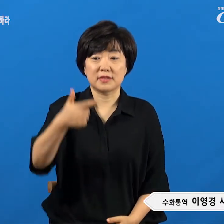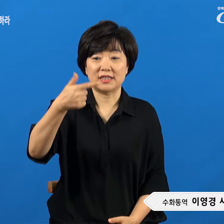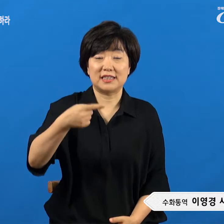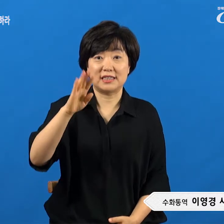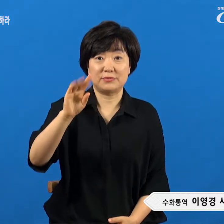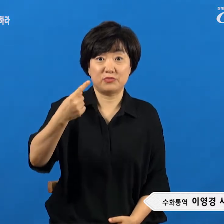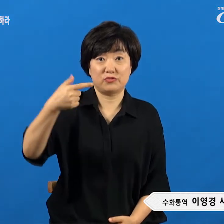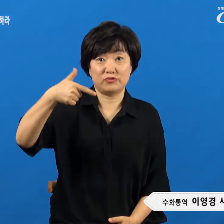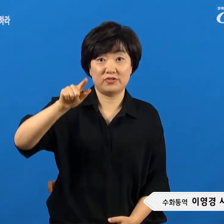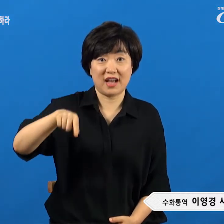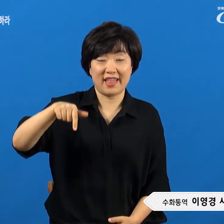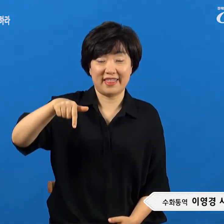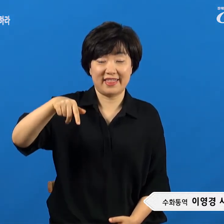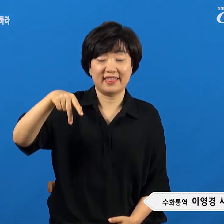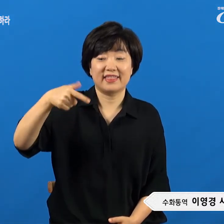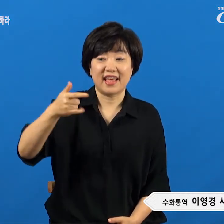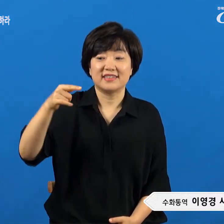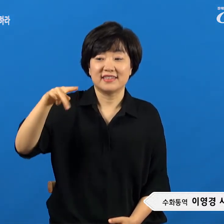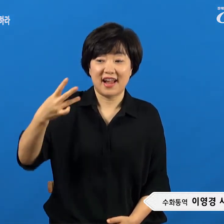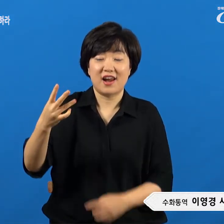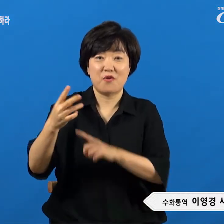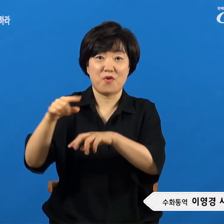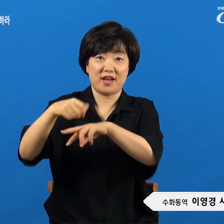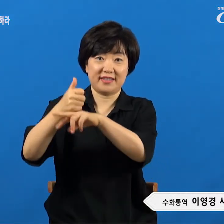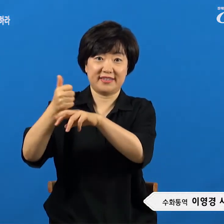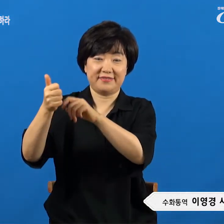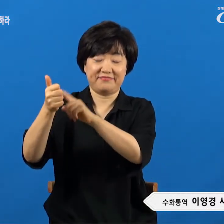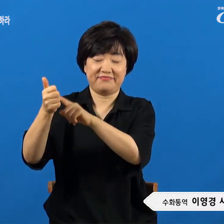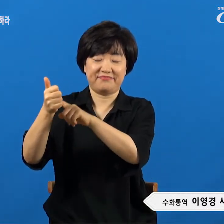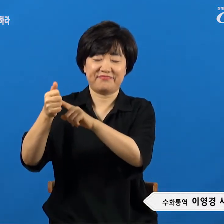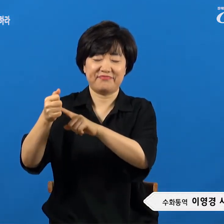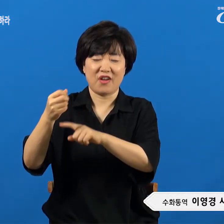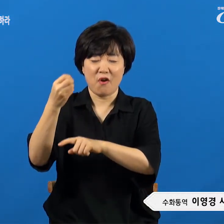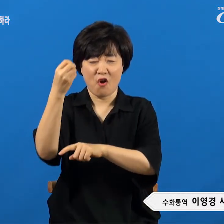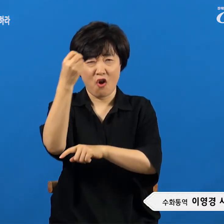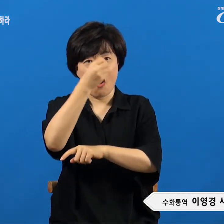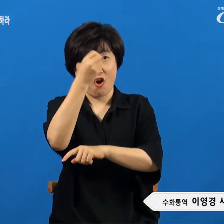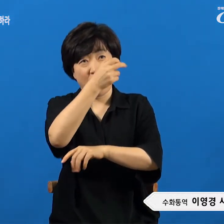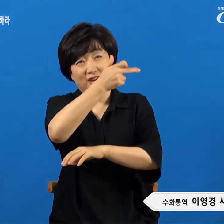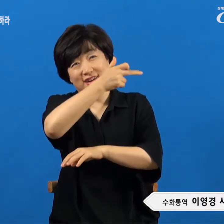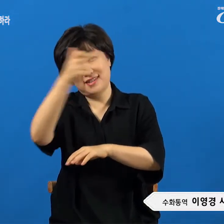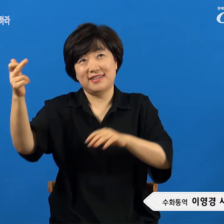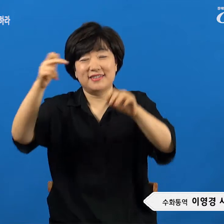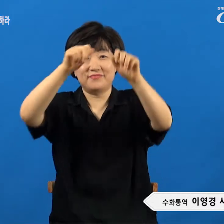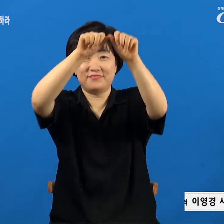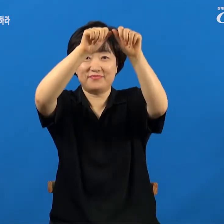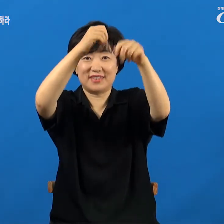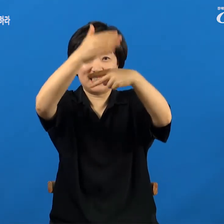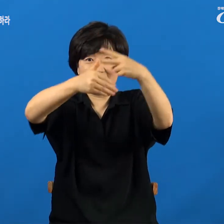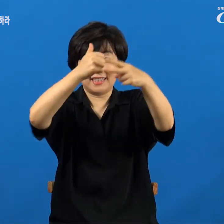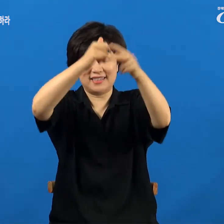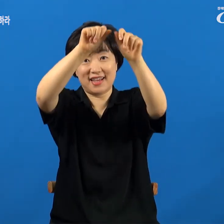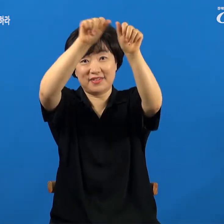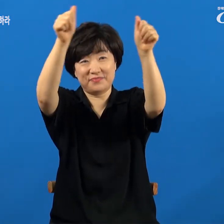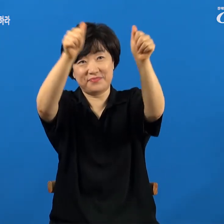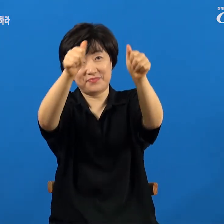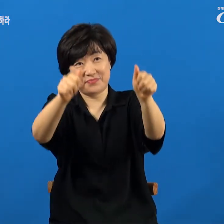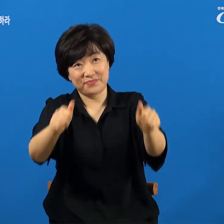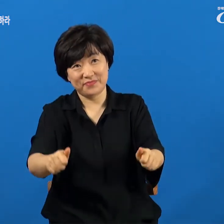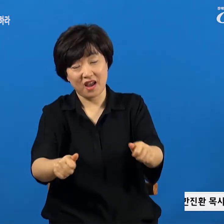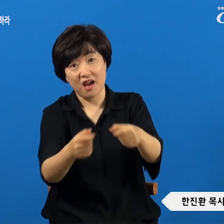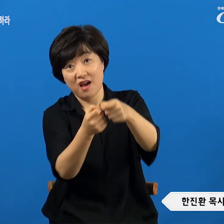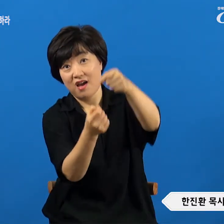느부갓네살 왕이 어마어마한 신상을 만들어 세웠습니다. 높이가 30m나